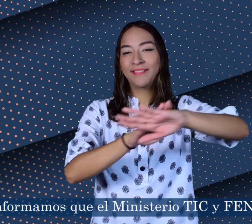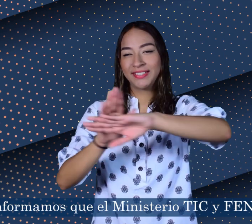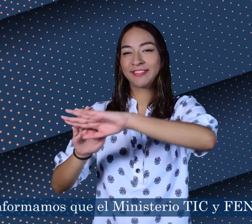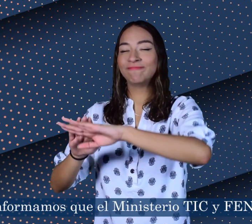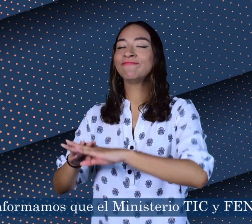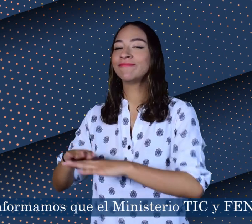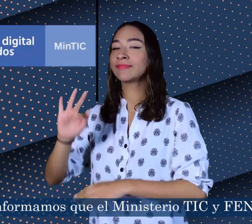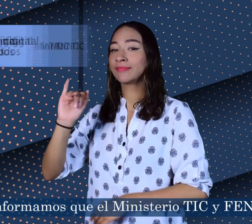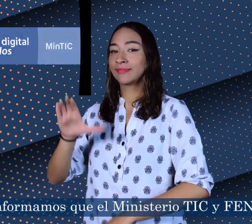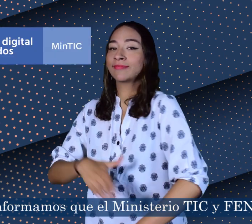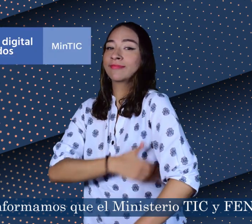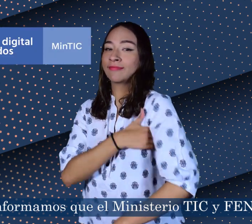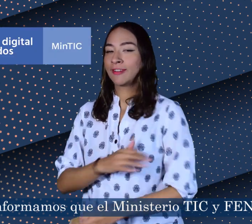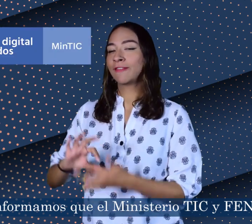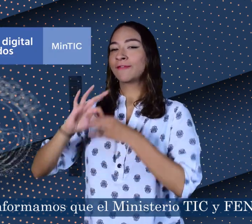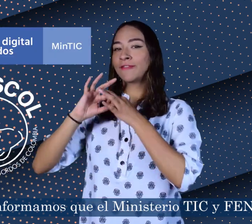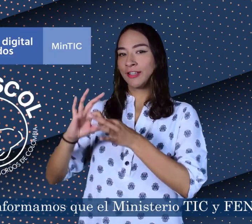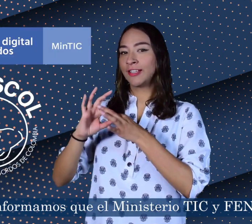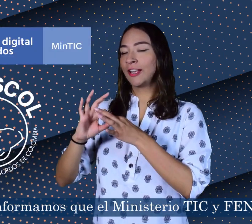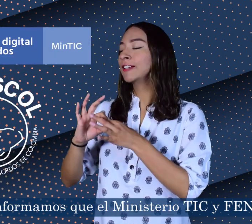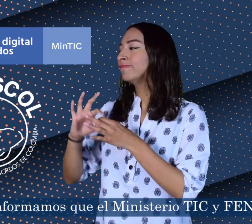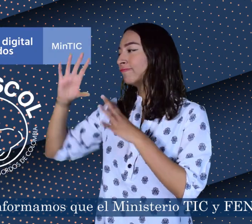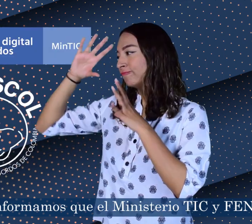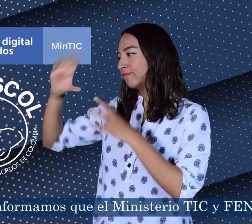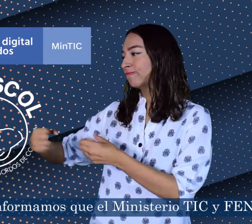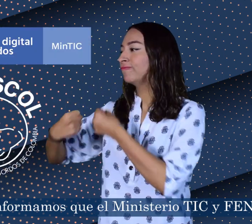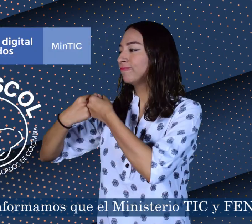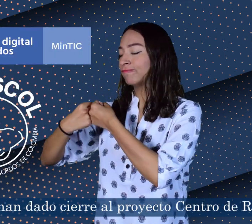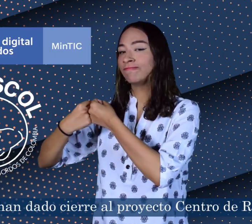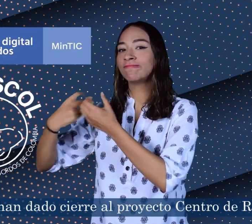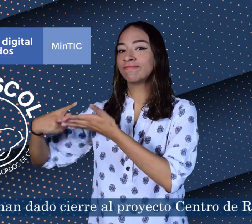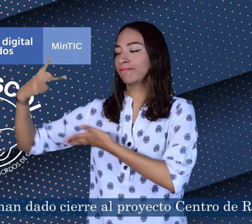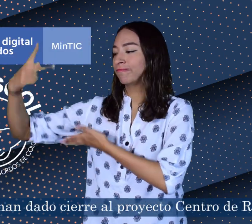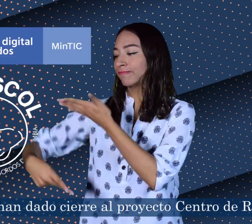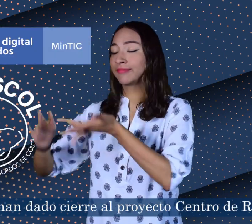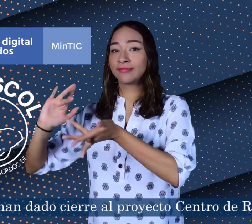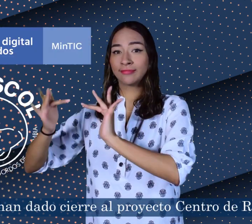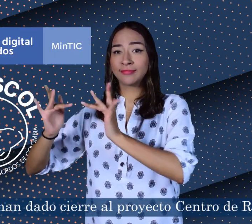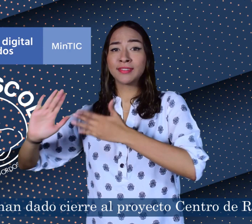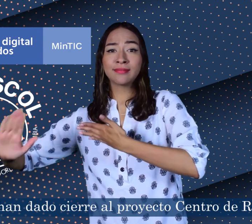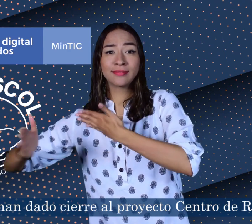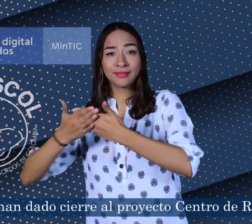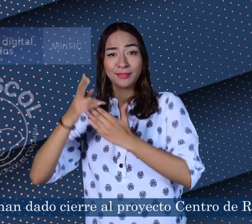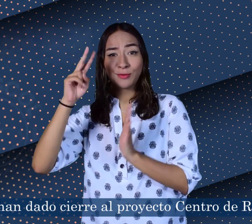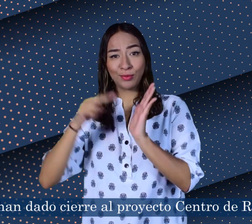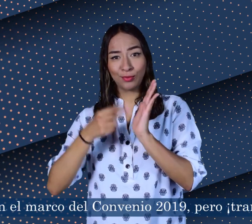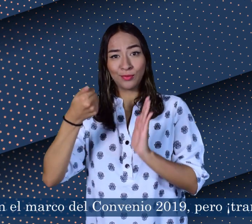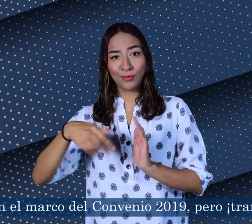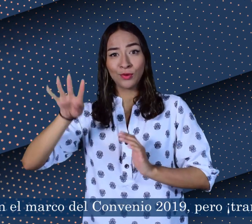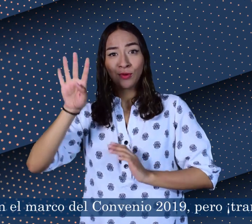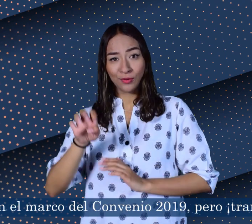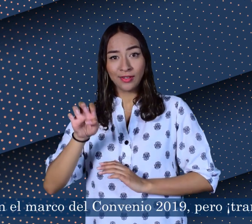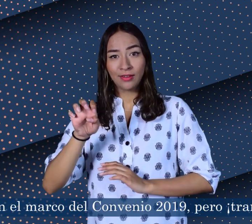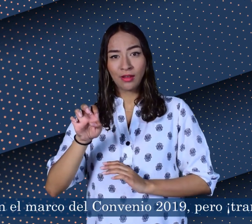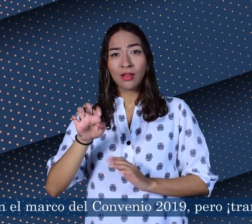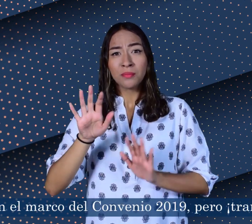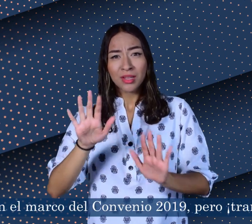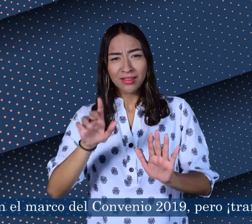Informamos que el Ministerio TIC y FENASCOL han dado cierre al proyecto Centro de Relevo en el marco del Convenio 2019.